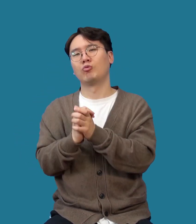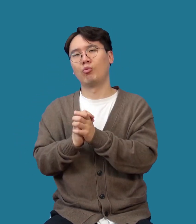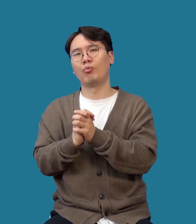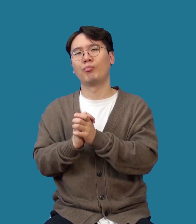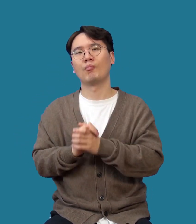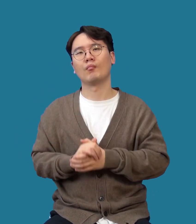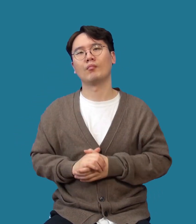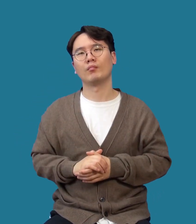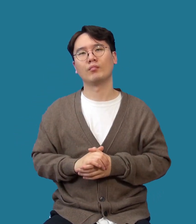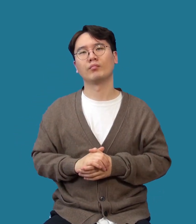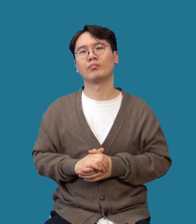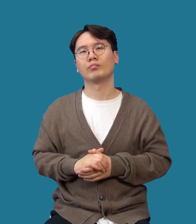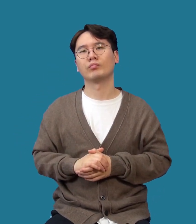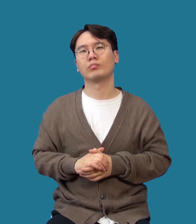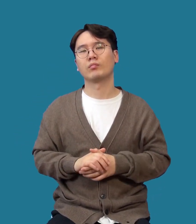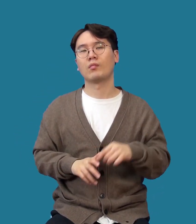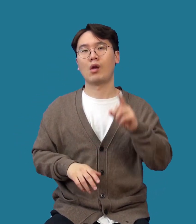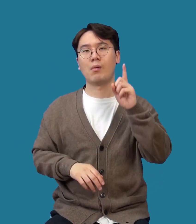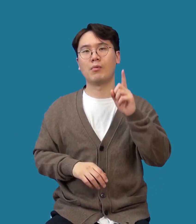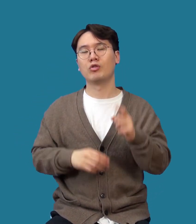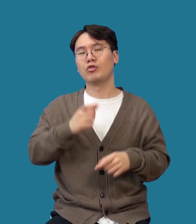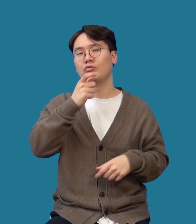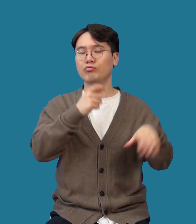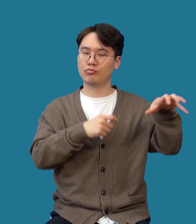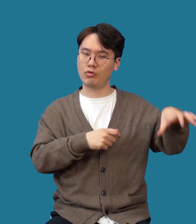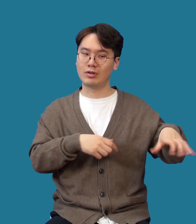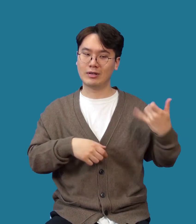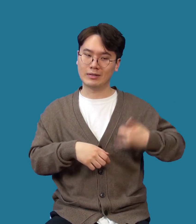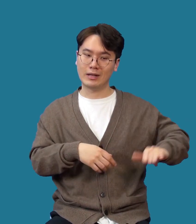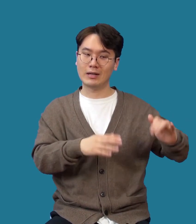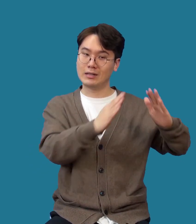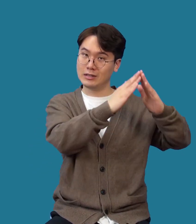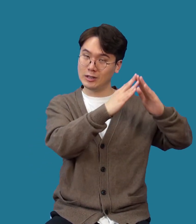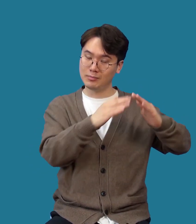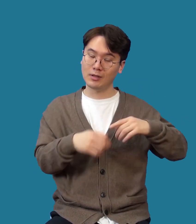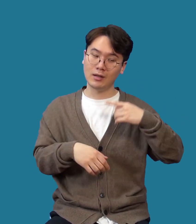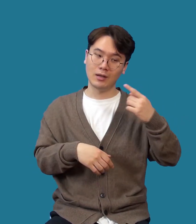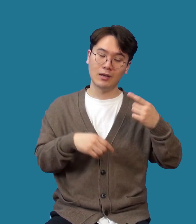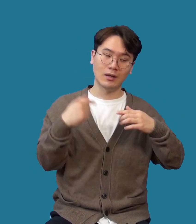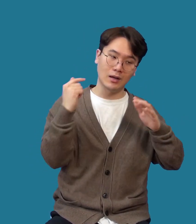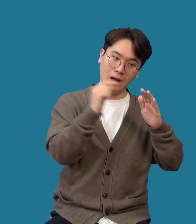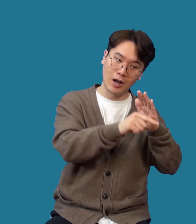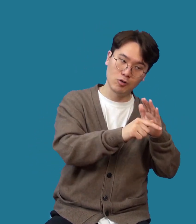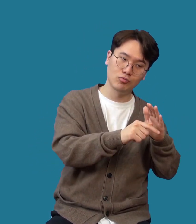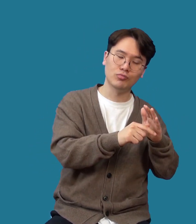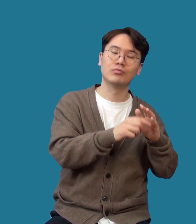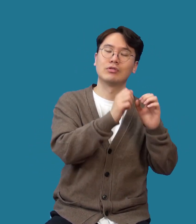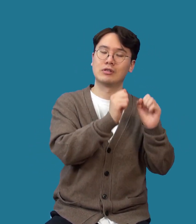한 번은 수원에 있는 딸 집에 머무르고 있을 때인데 그날 새벽에도 일어나셔서